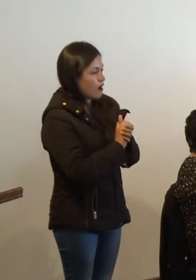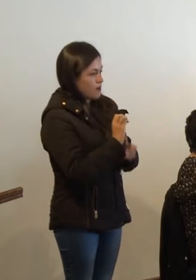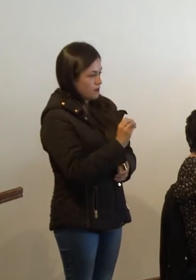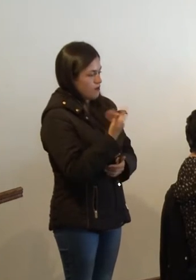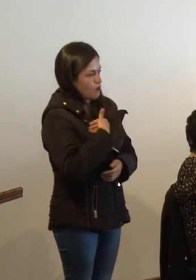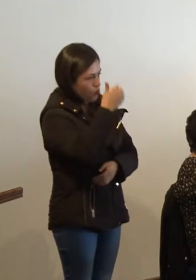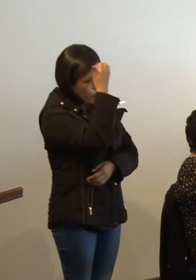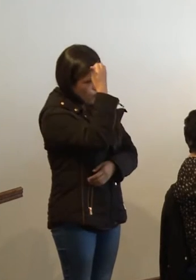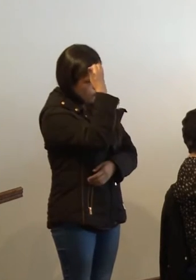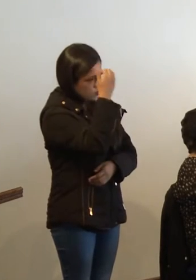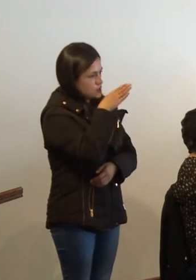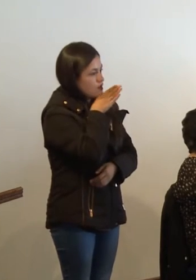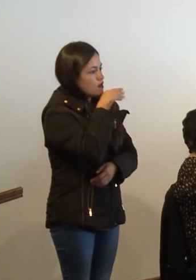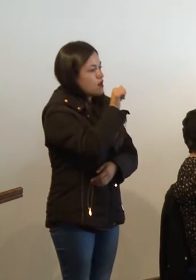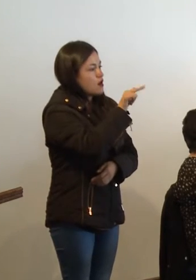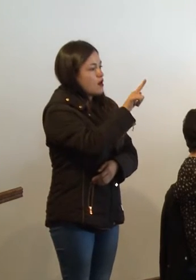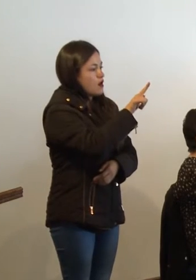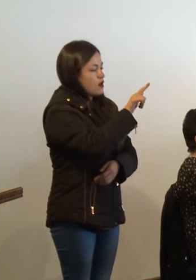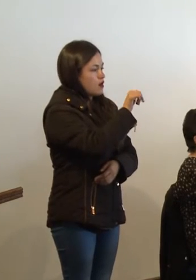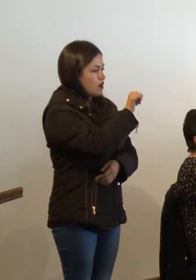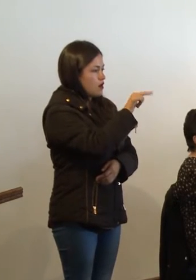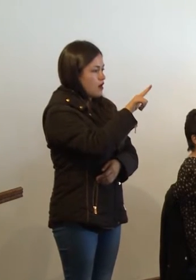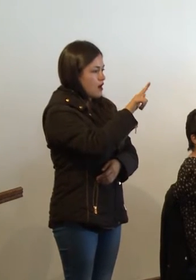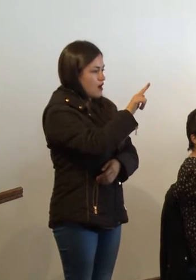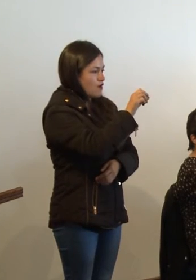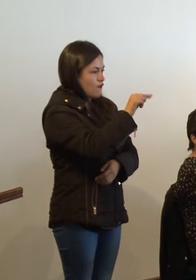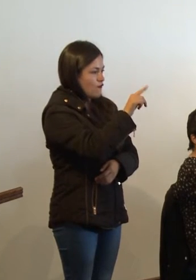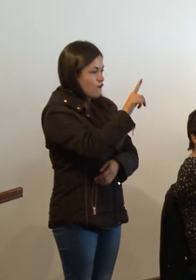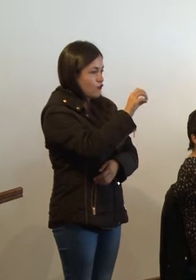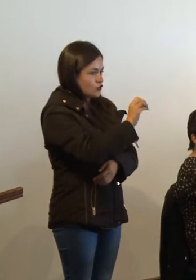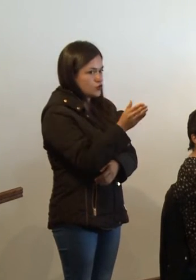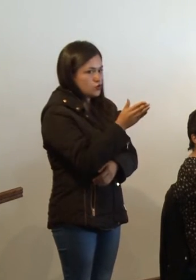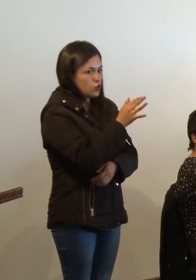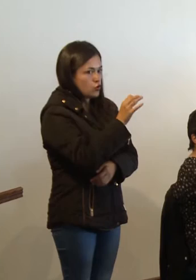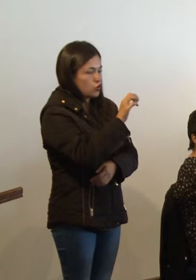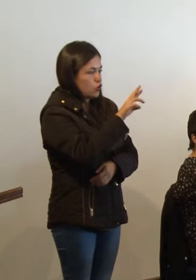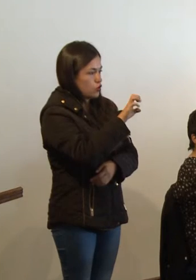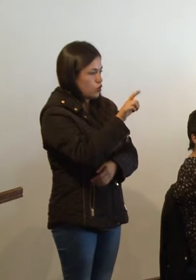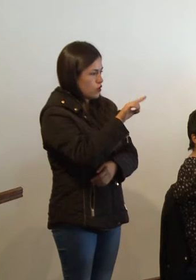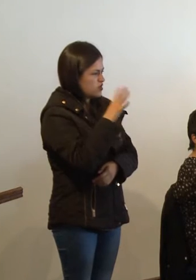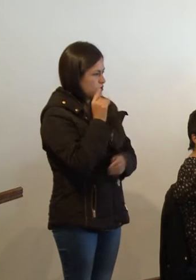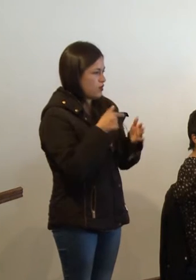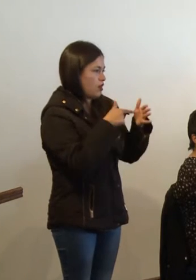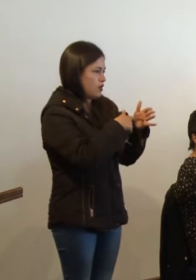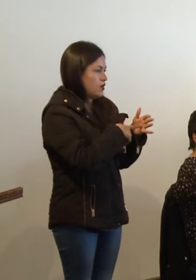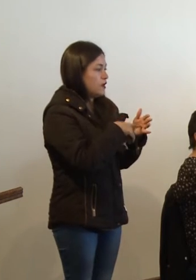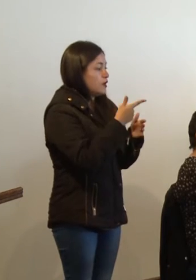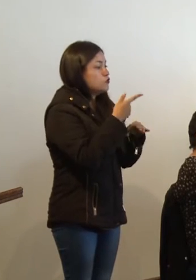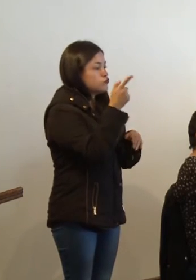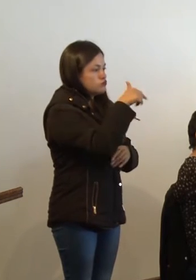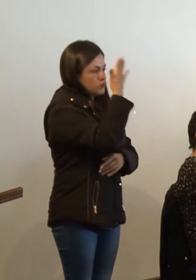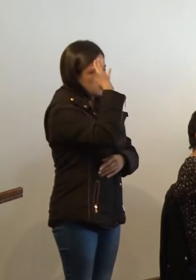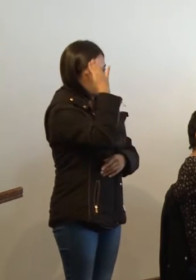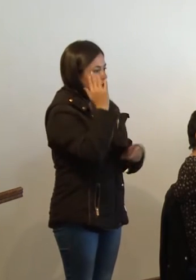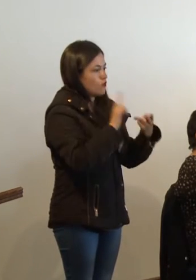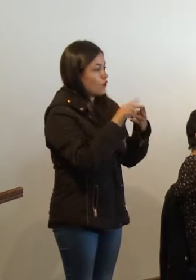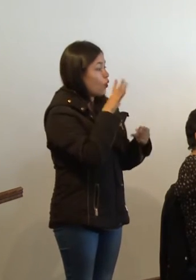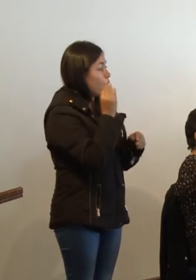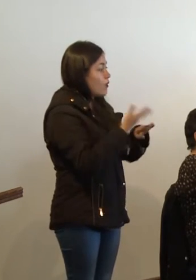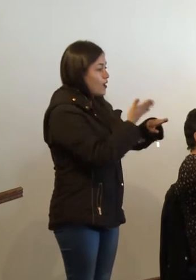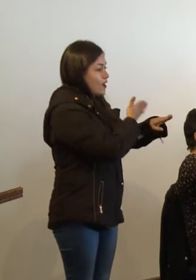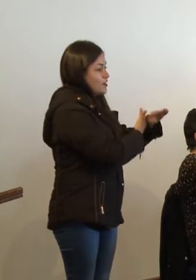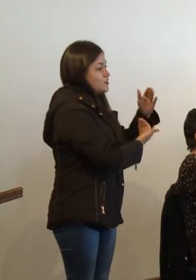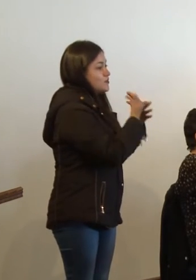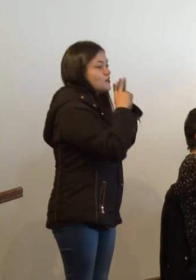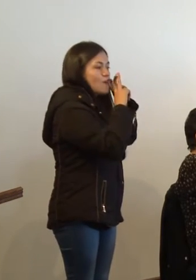nuestro maestro Alfonso Torres, que como todos sabemos viene desarrollando de tiempo atrás una investigación